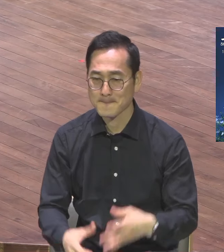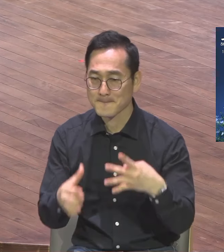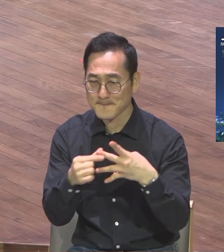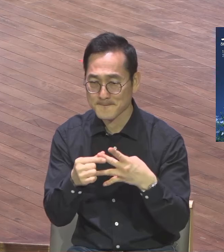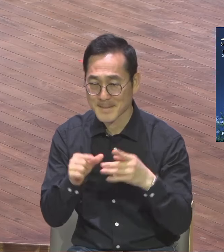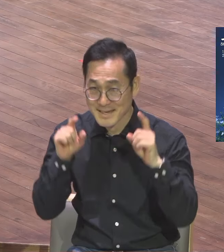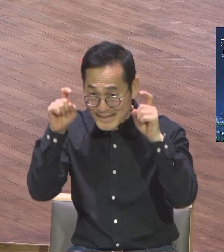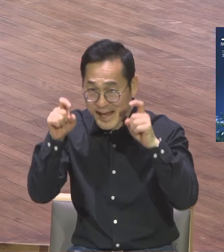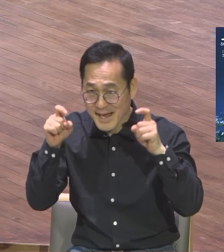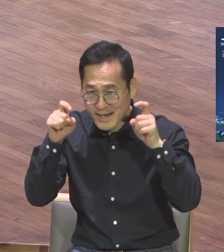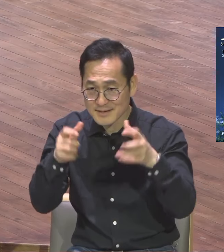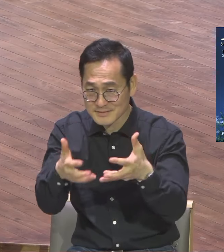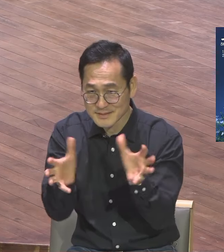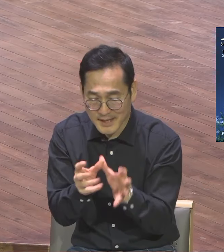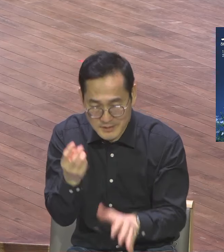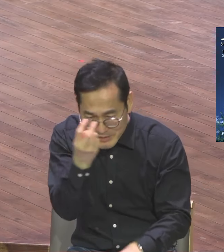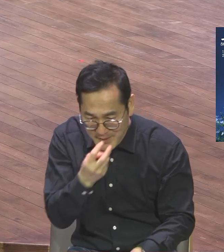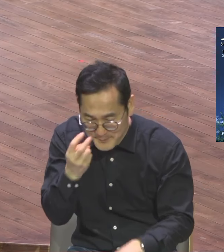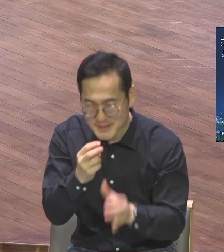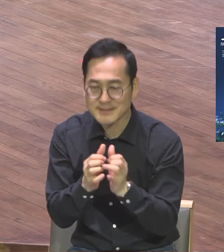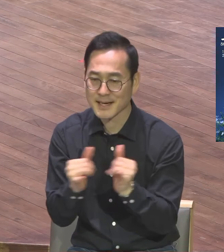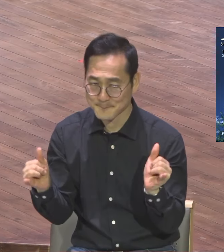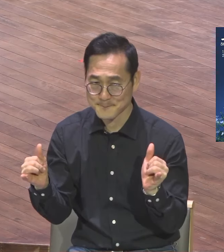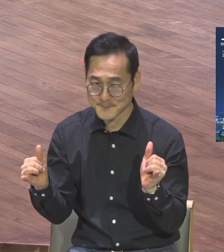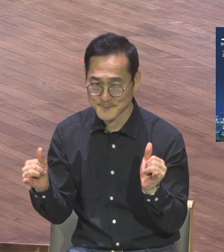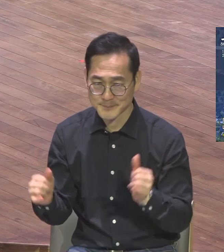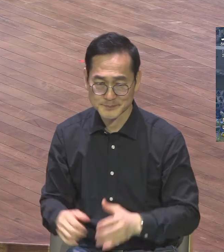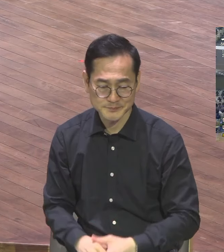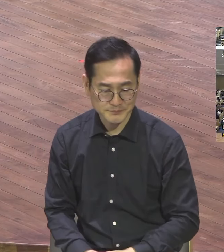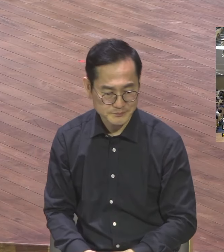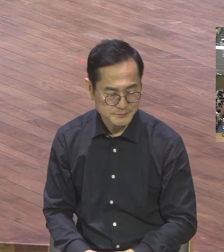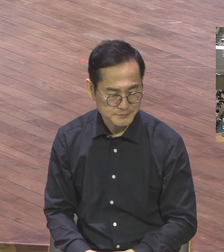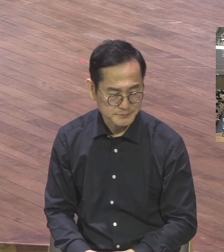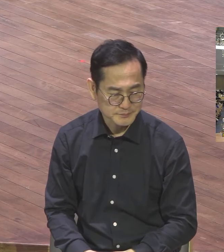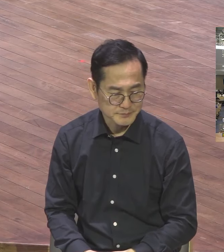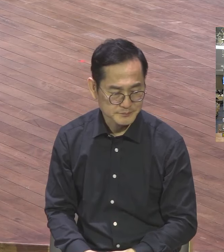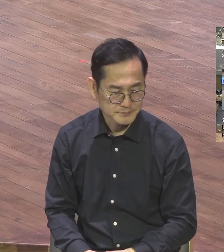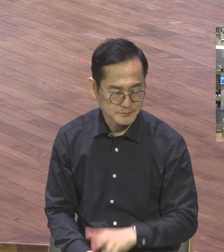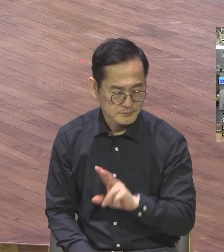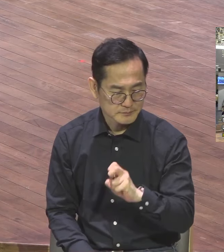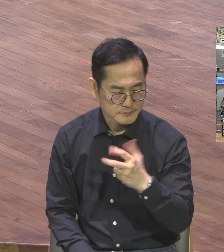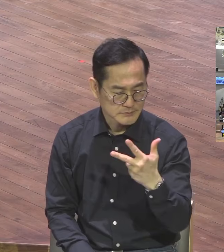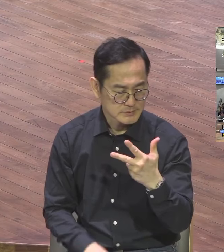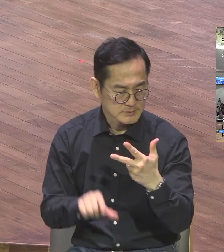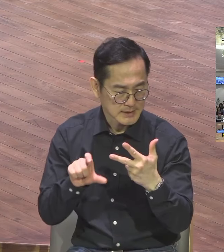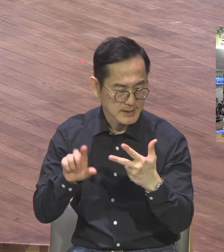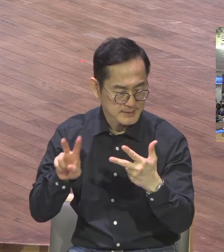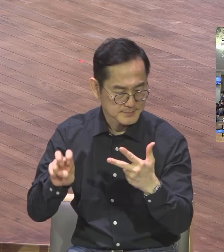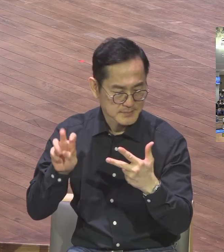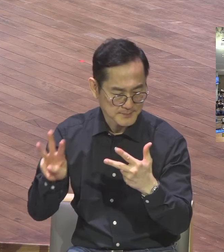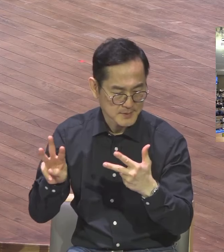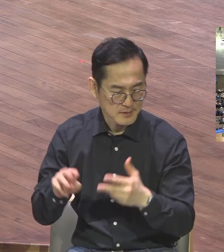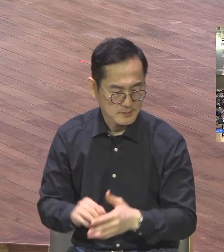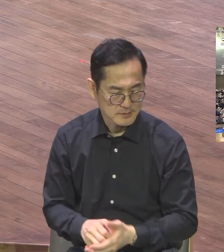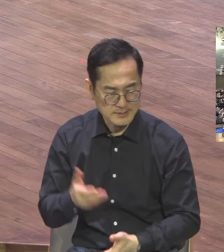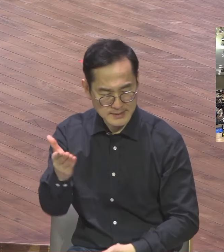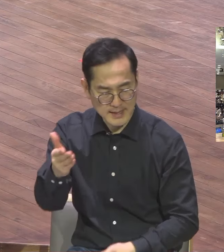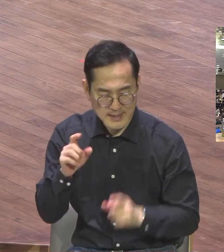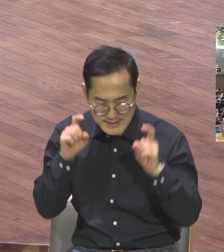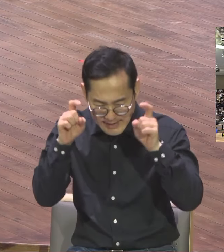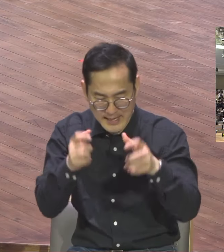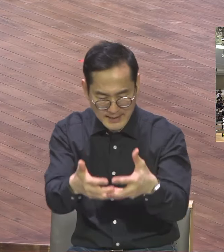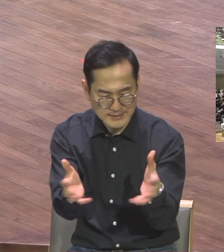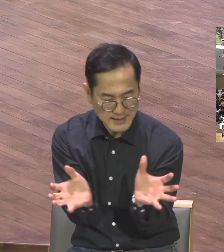양떼를 부지런히 살피는 자입니다. 자, 27절을 봅니다. 27장, 27장 23절을 보세요.